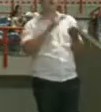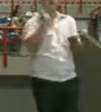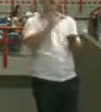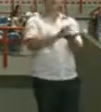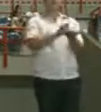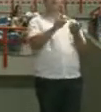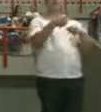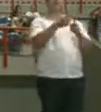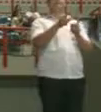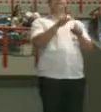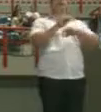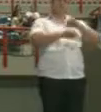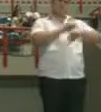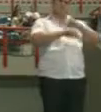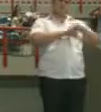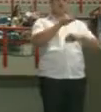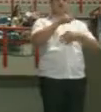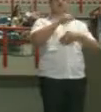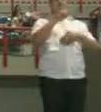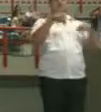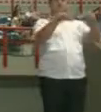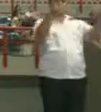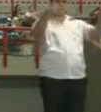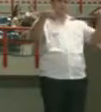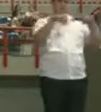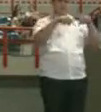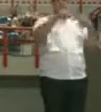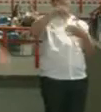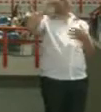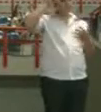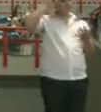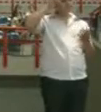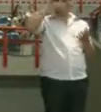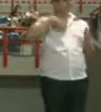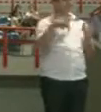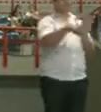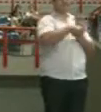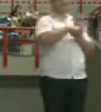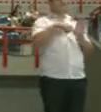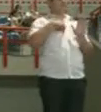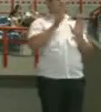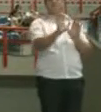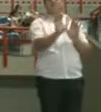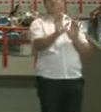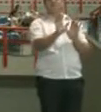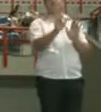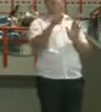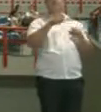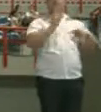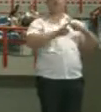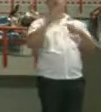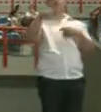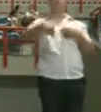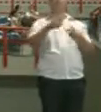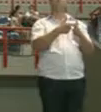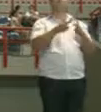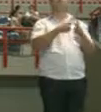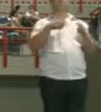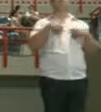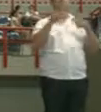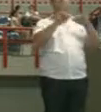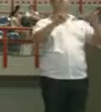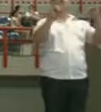mas aquele latifúndio, aquela produção agrícola, aquela pecuária, não pertence a ela. Porque o nosso problema aqui, aí eu vou